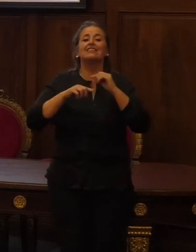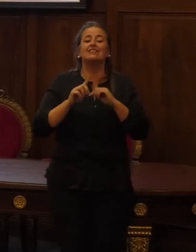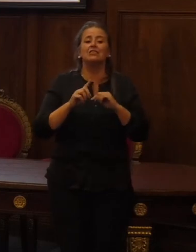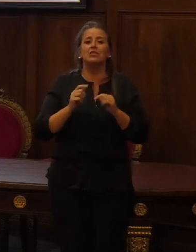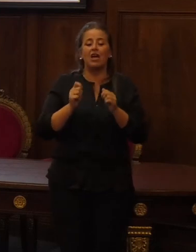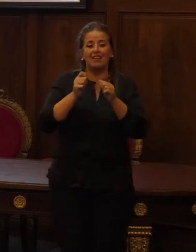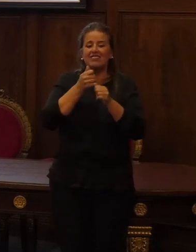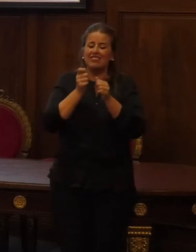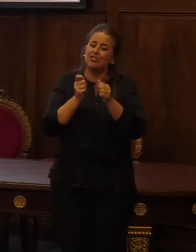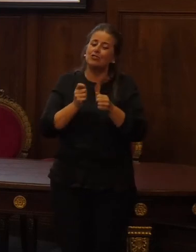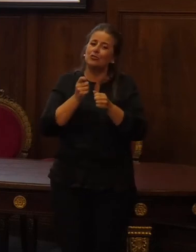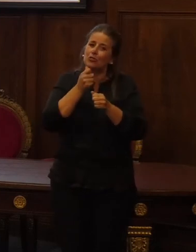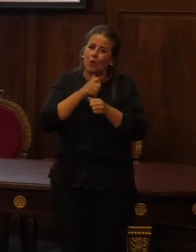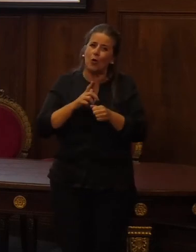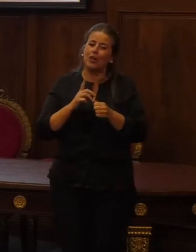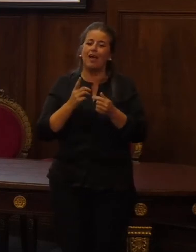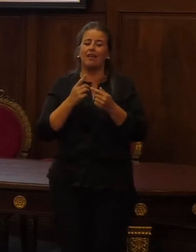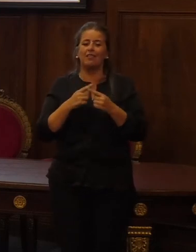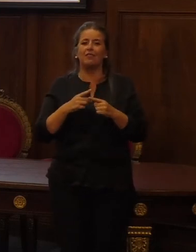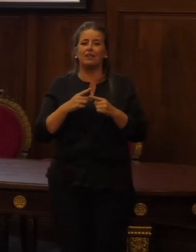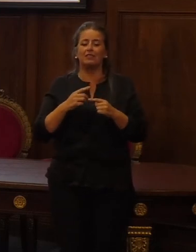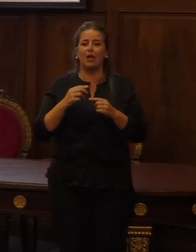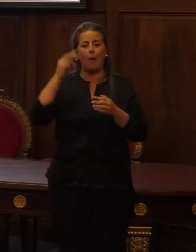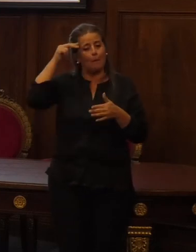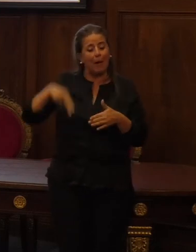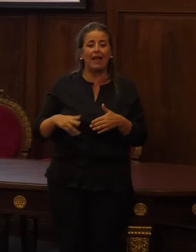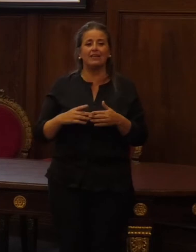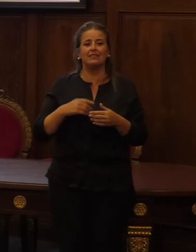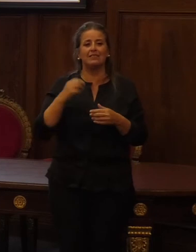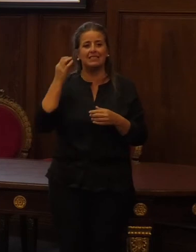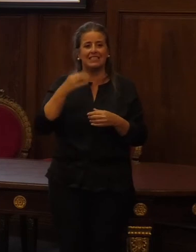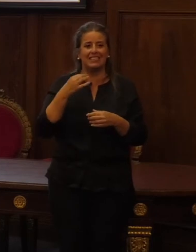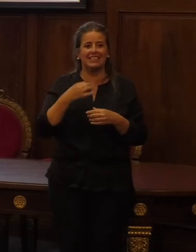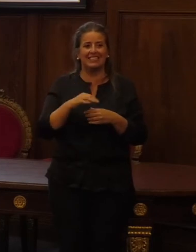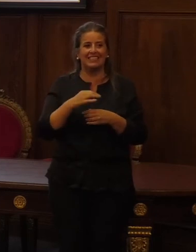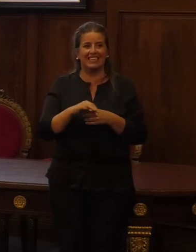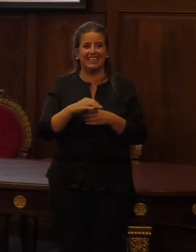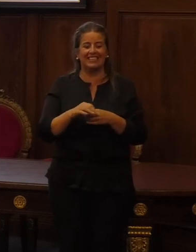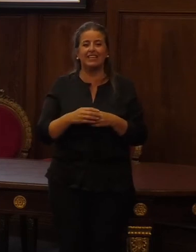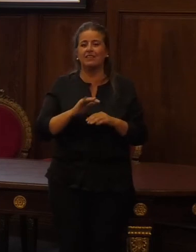singularizante. Planes de enseñanza. Ya estoy por terminar.